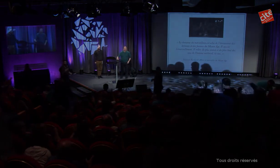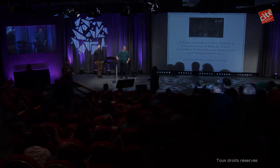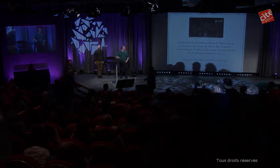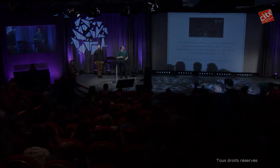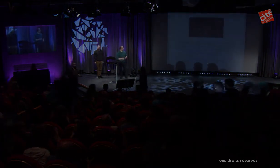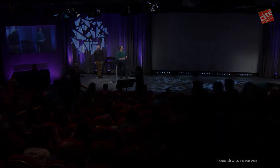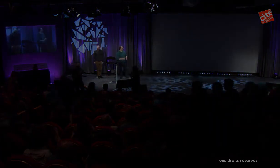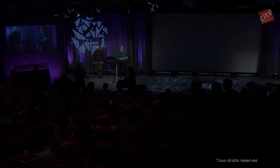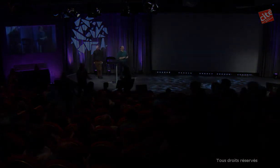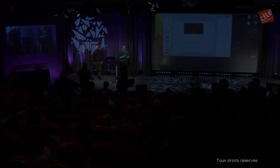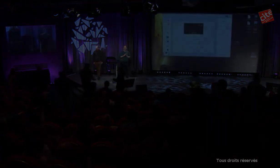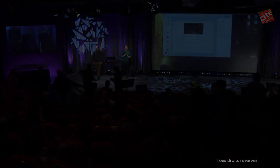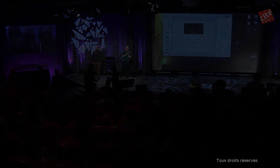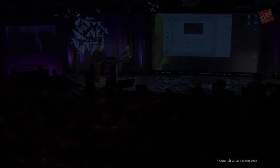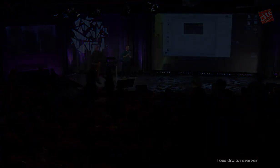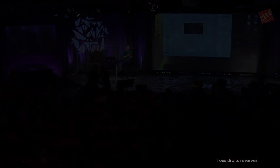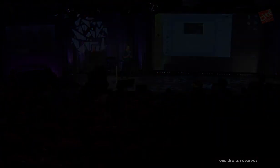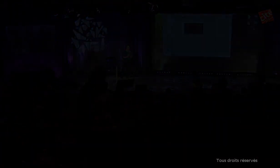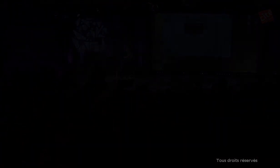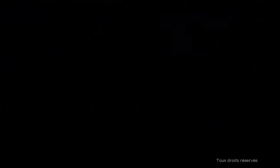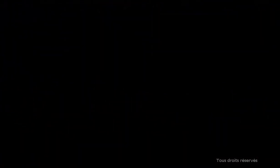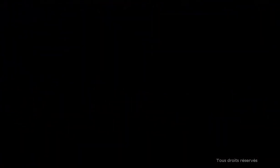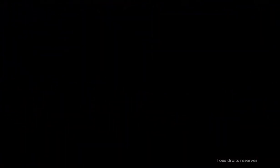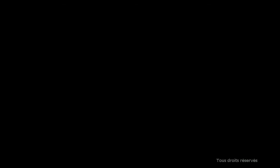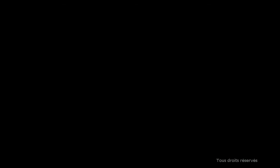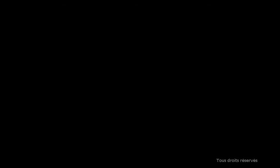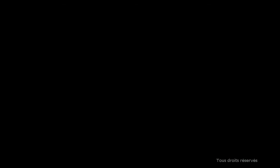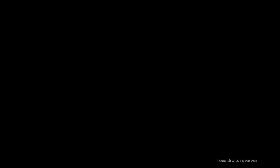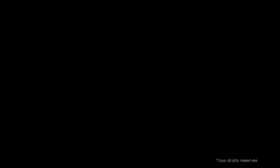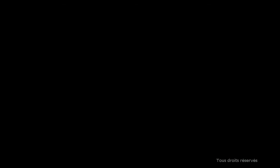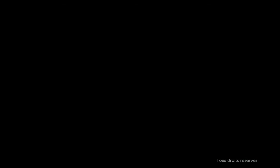à